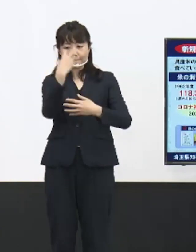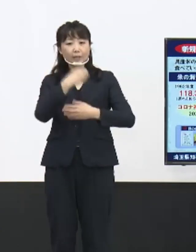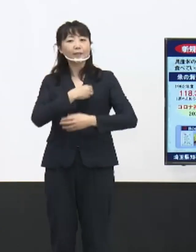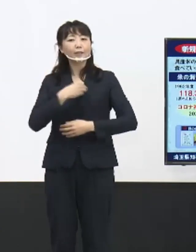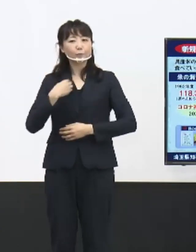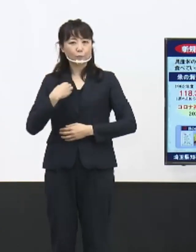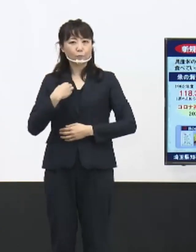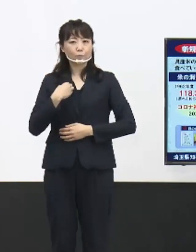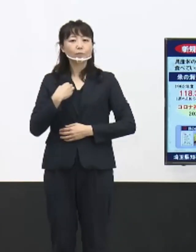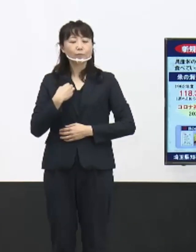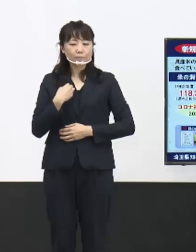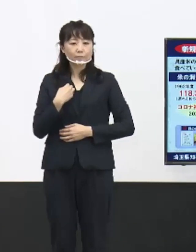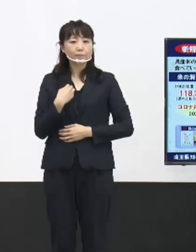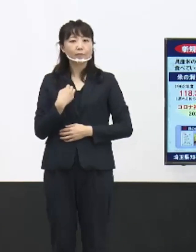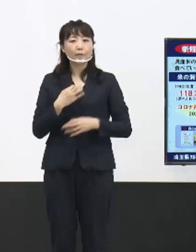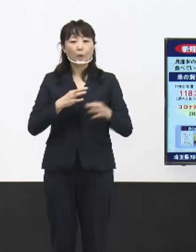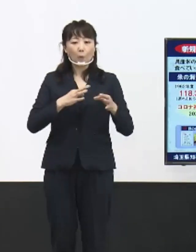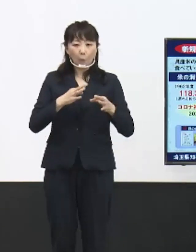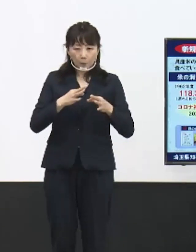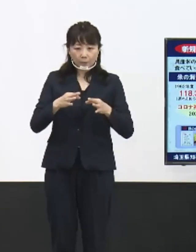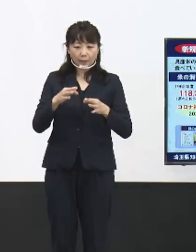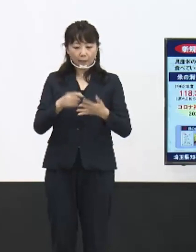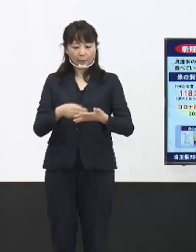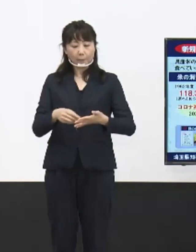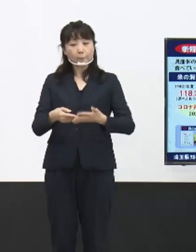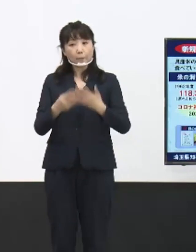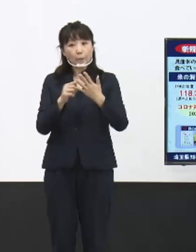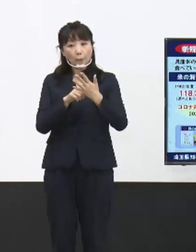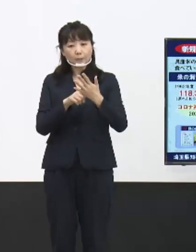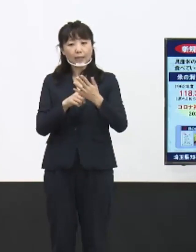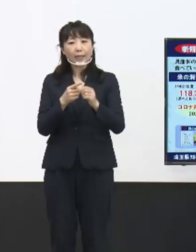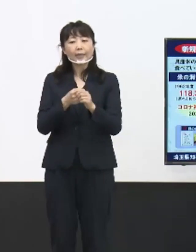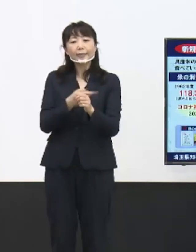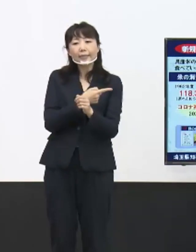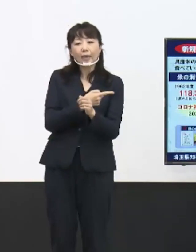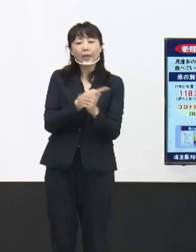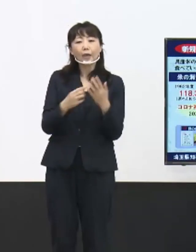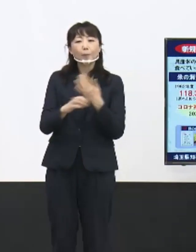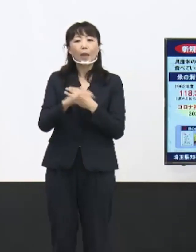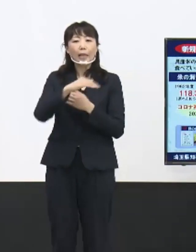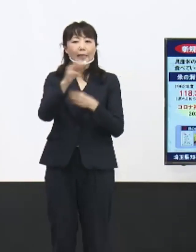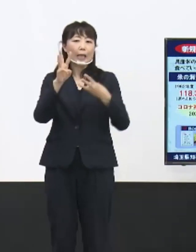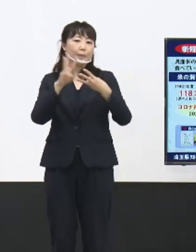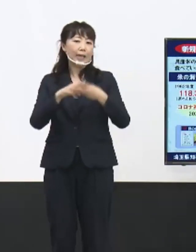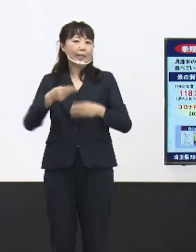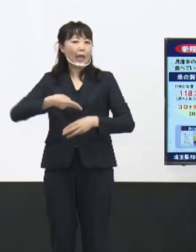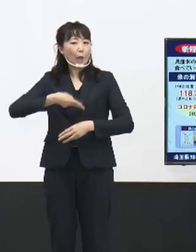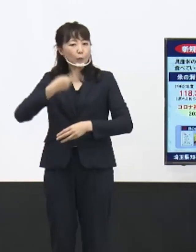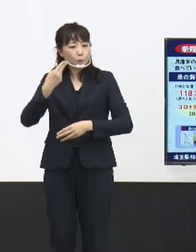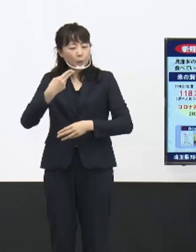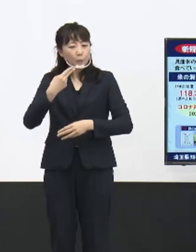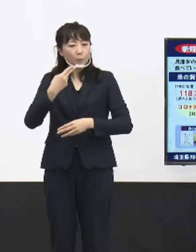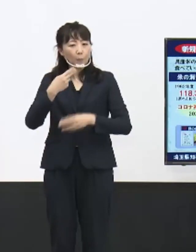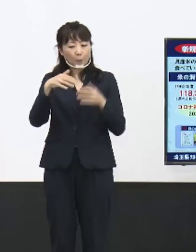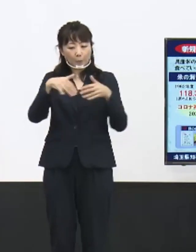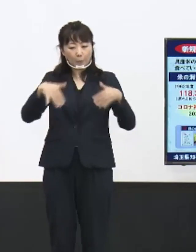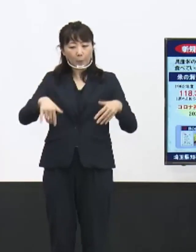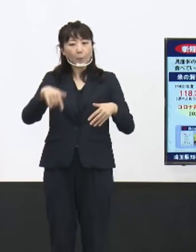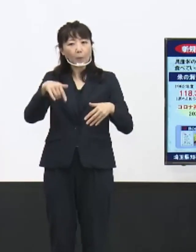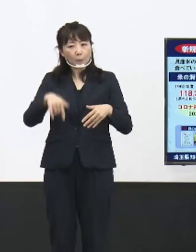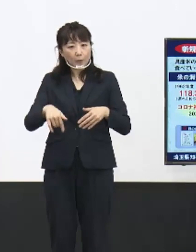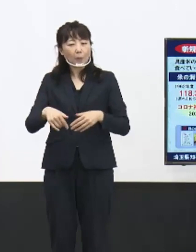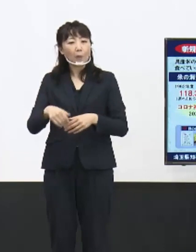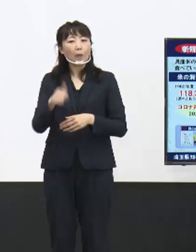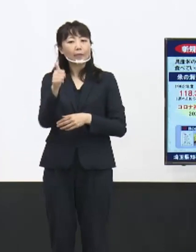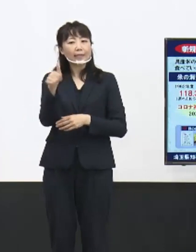索して掲載している店舗以外にも、例えば山田うどんの新業態の埼玉タンメン山田太郎